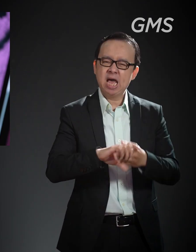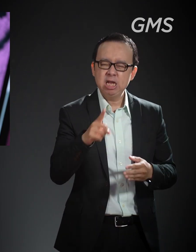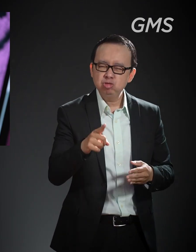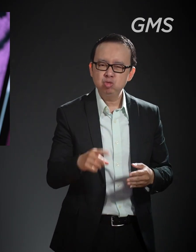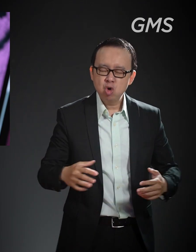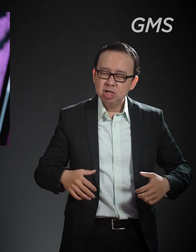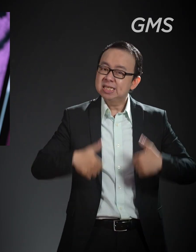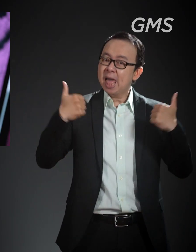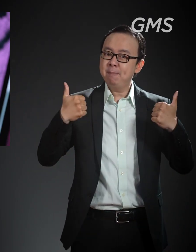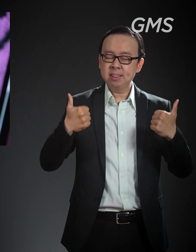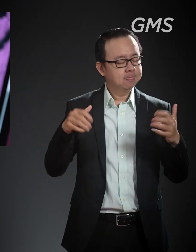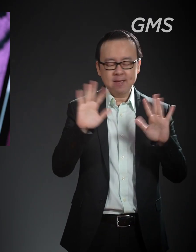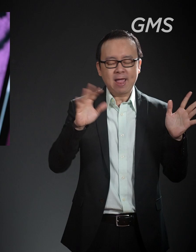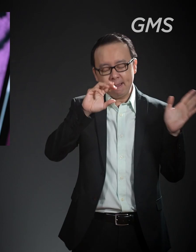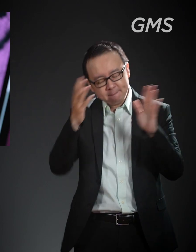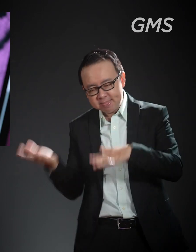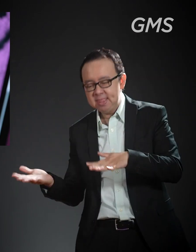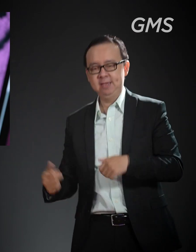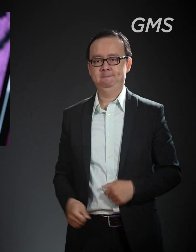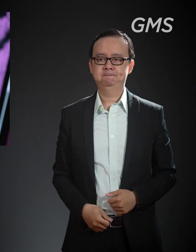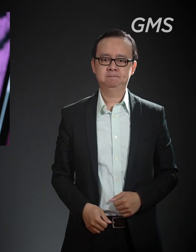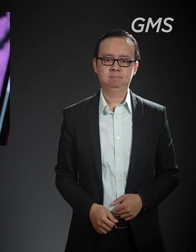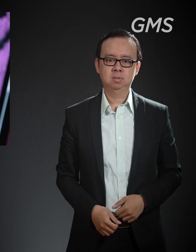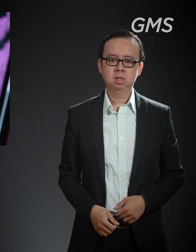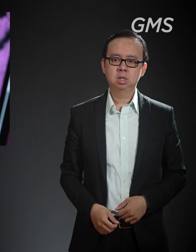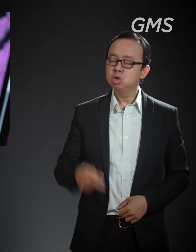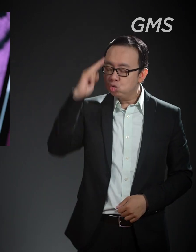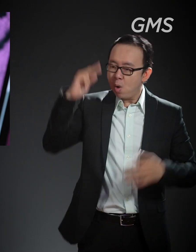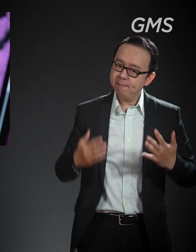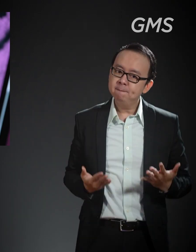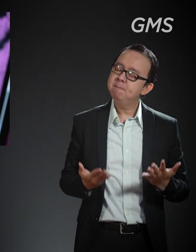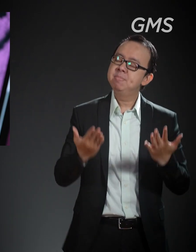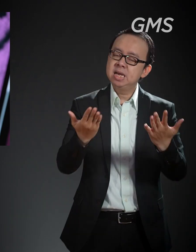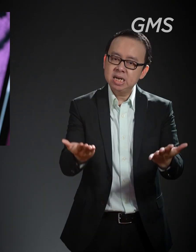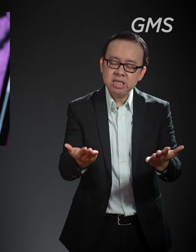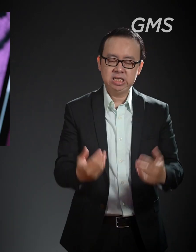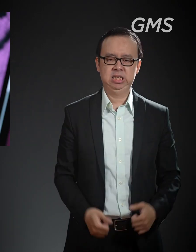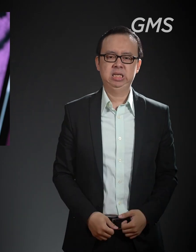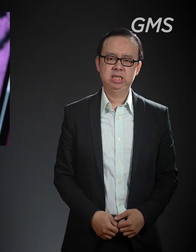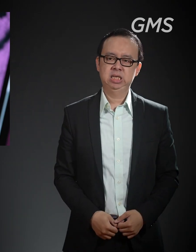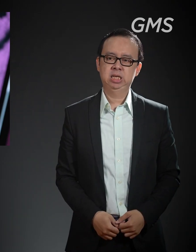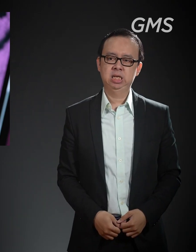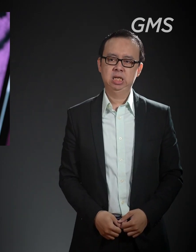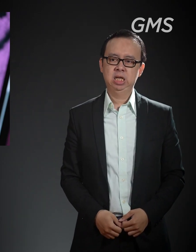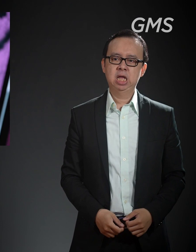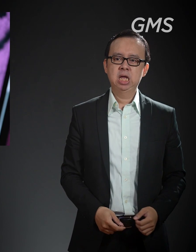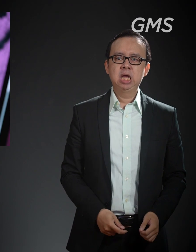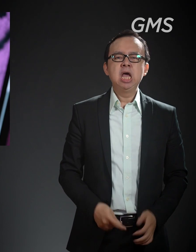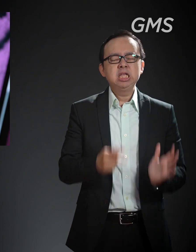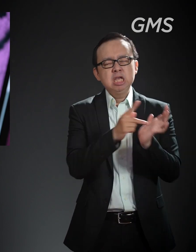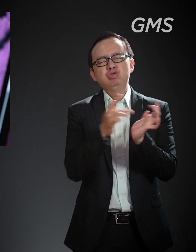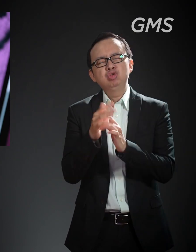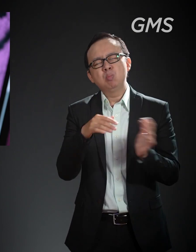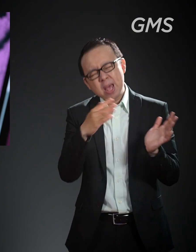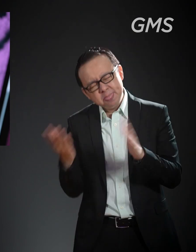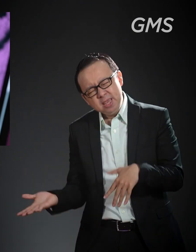binasa. Dia beri dulu, baru barang siapa. Buktinya Yesus mati, juga masih banyak orang yang menolak